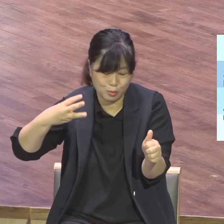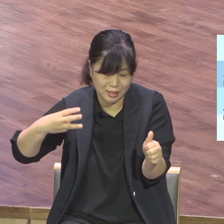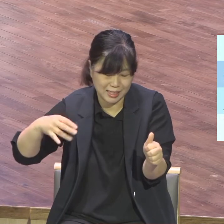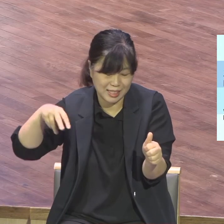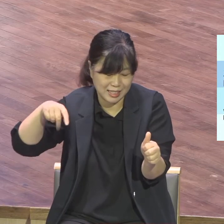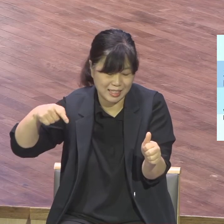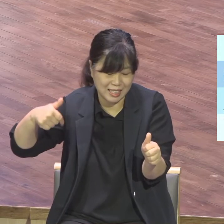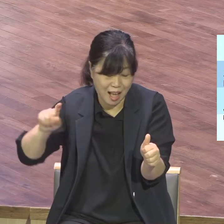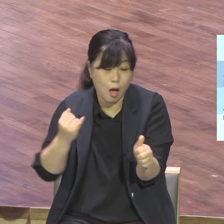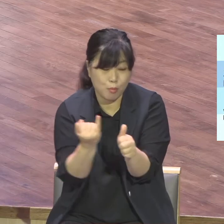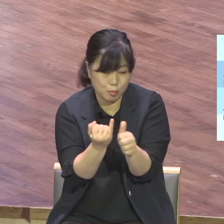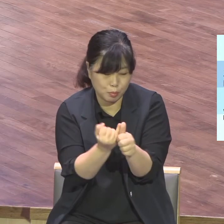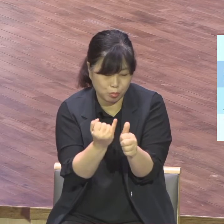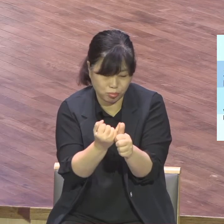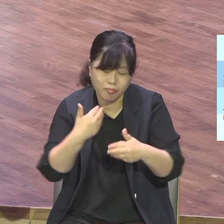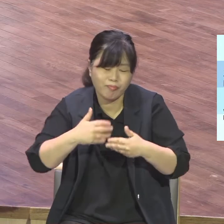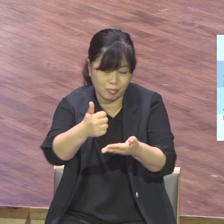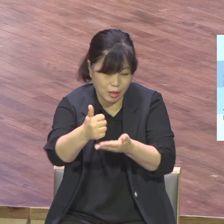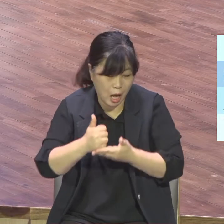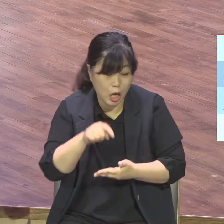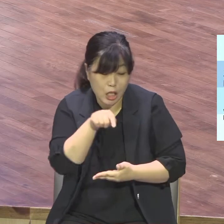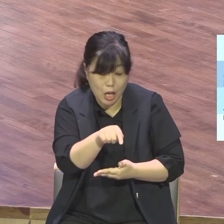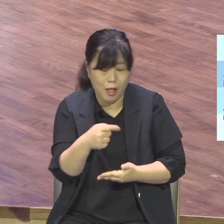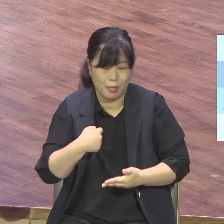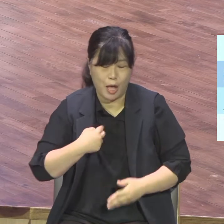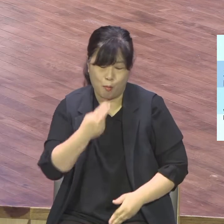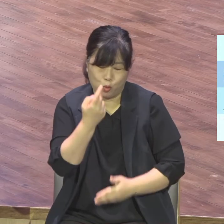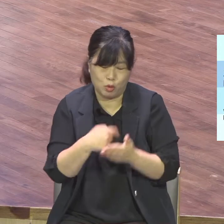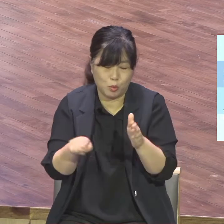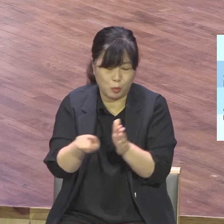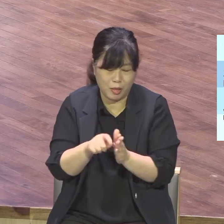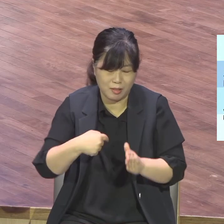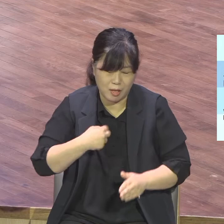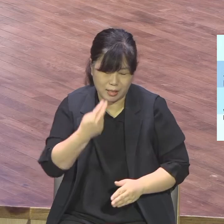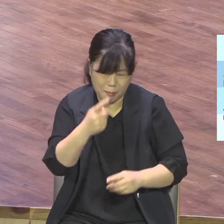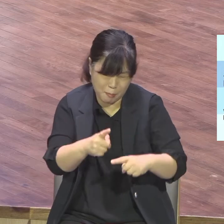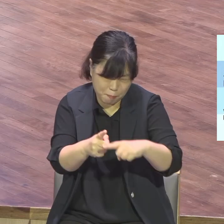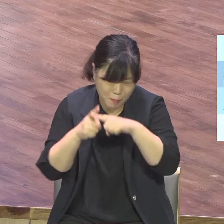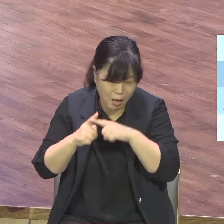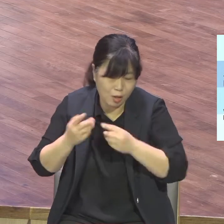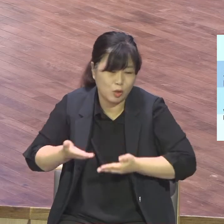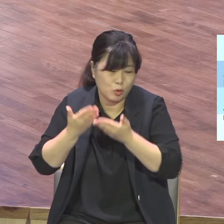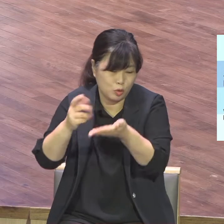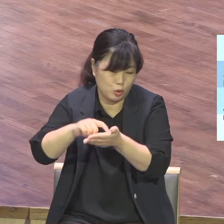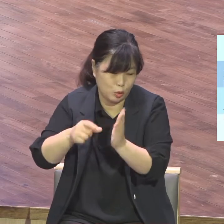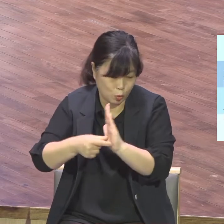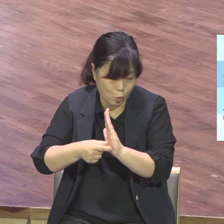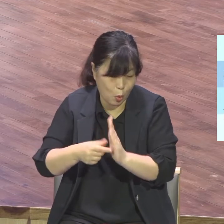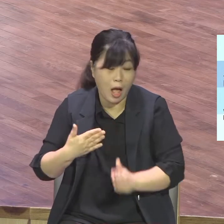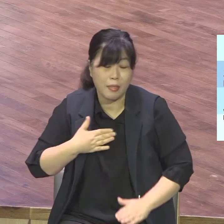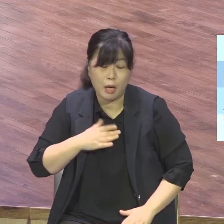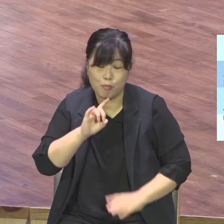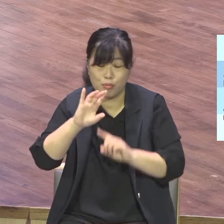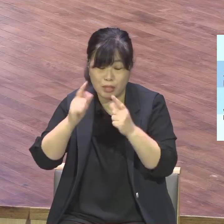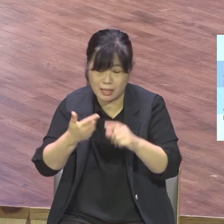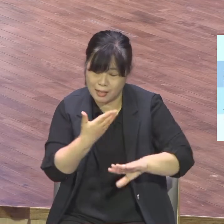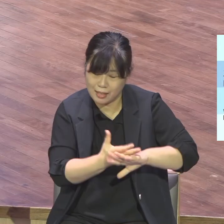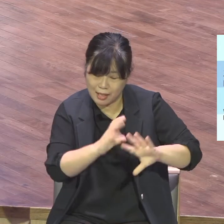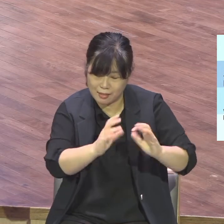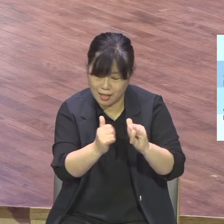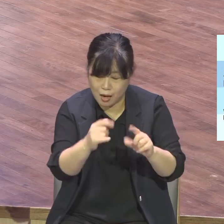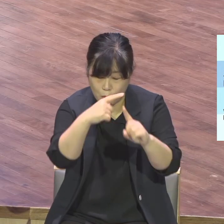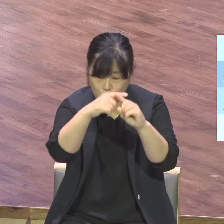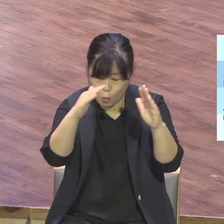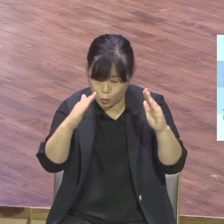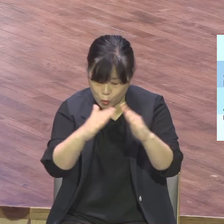문안하라. 그들은 내 목숨을 위하여 자기들의 목까지도 내놓았나니 나뿐 아니라 이방인의 모든 교회도